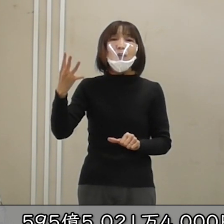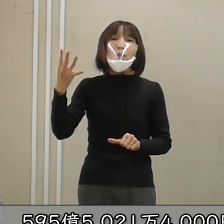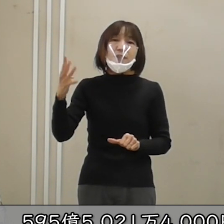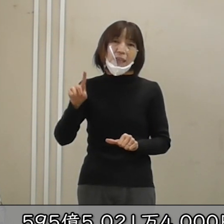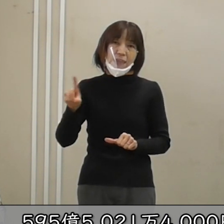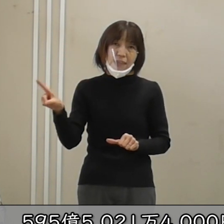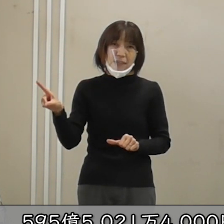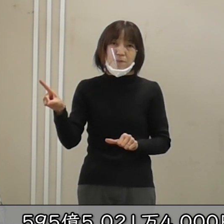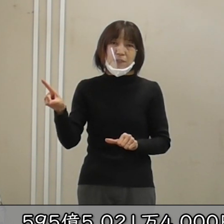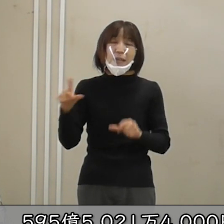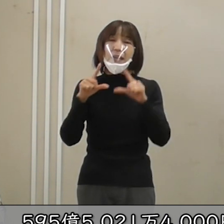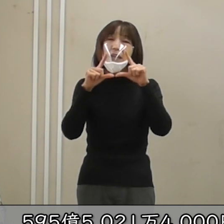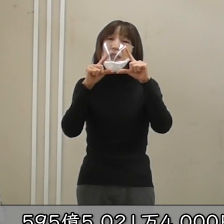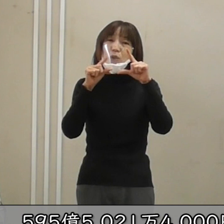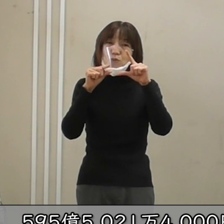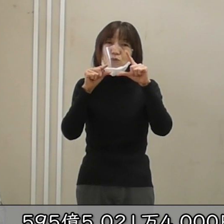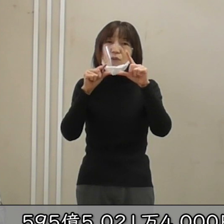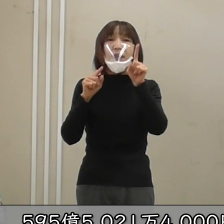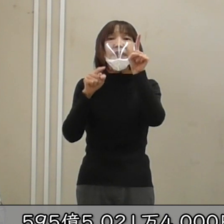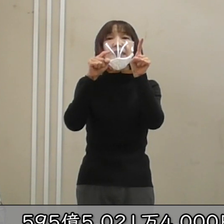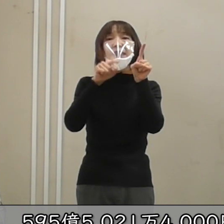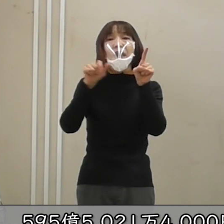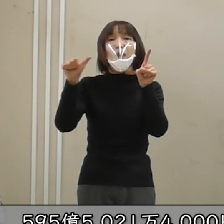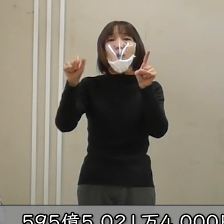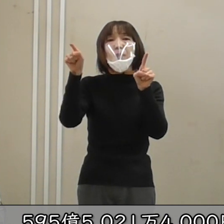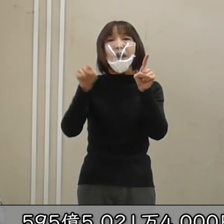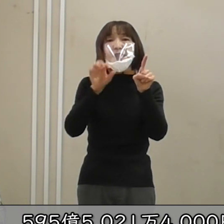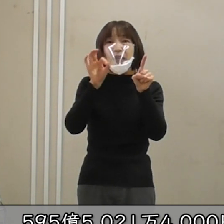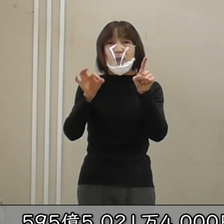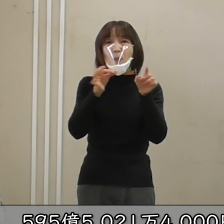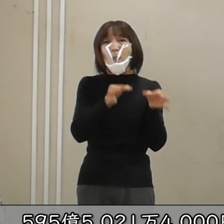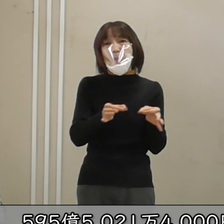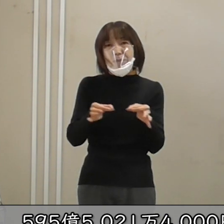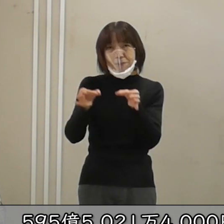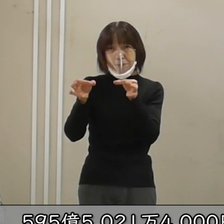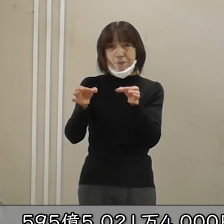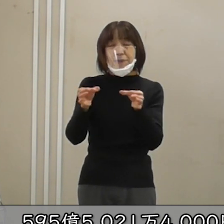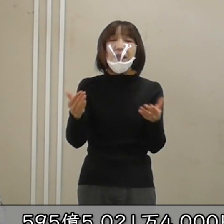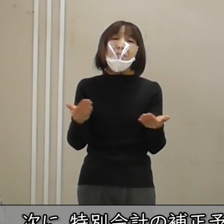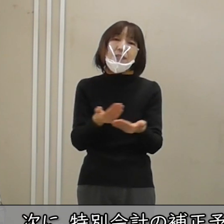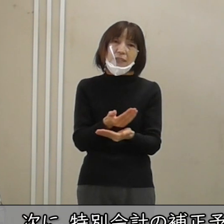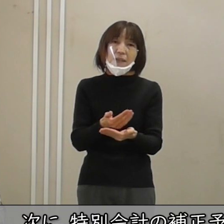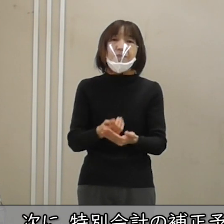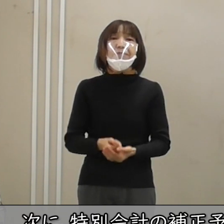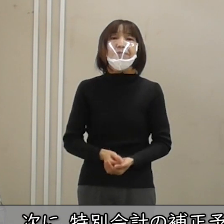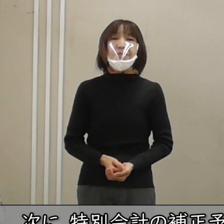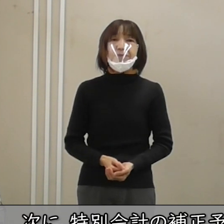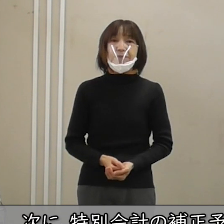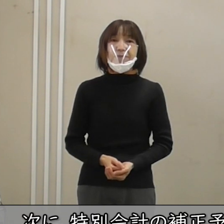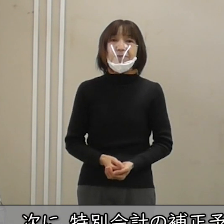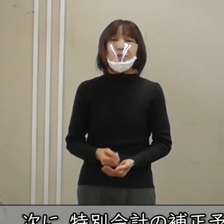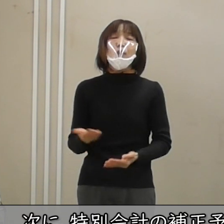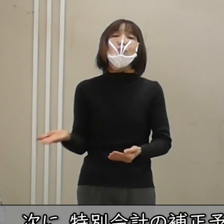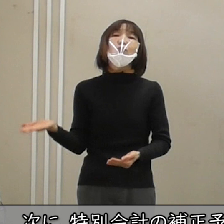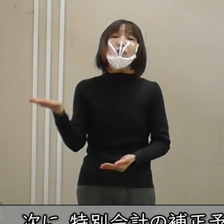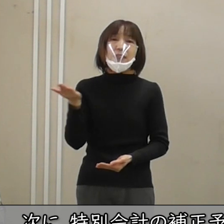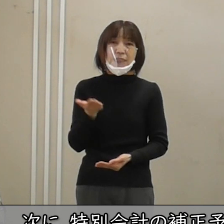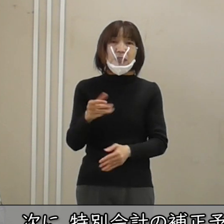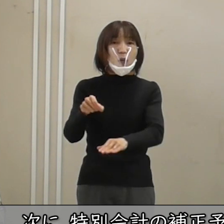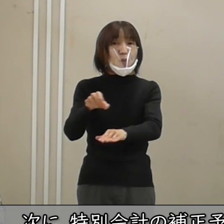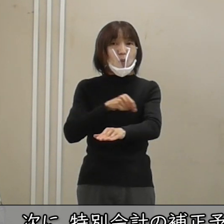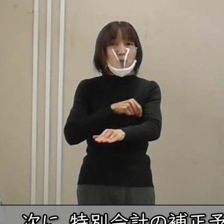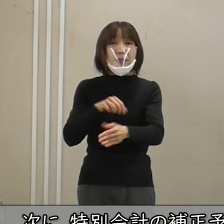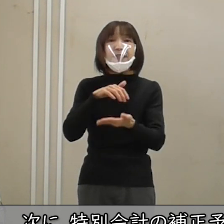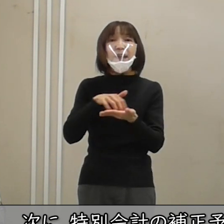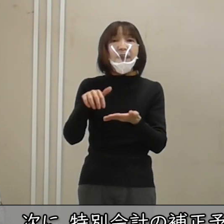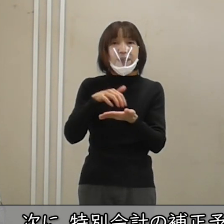り、率にして約 1.5% の伸びとなった次第であります。次に特別会計の補正予算につ